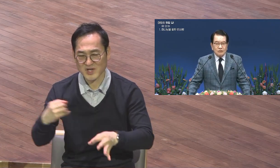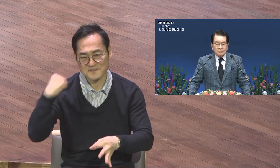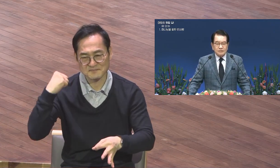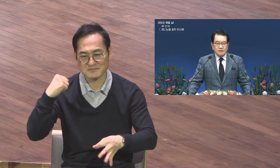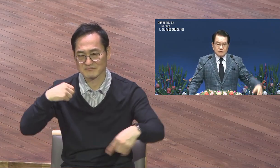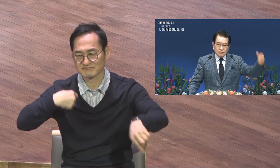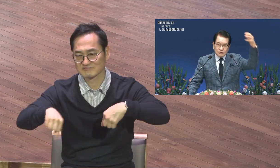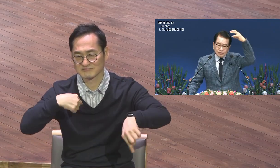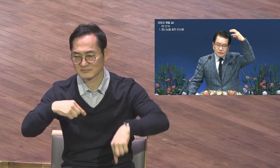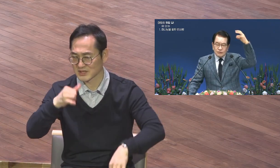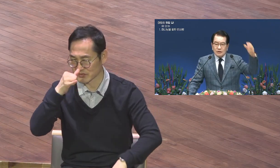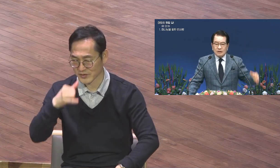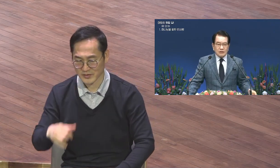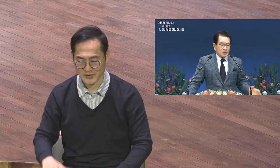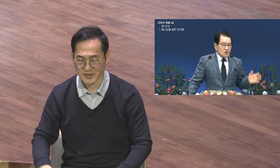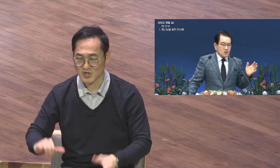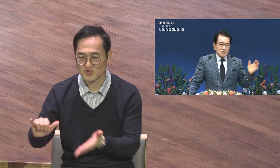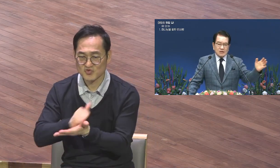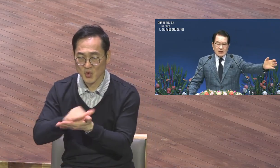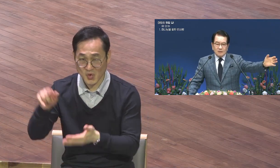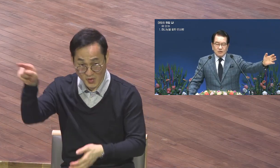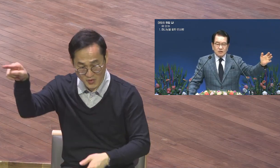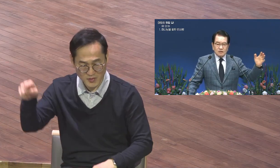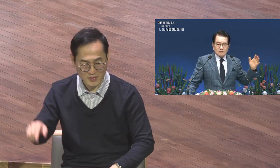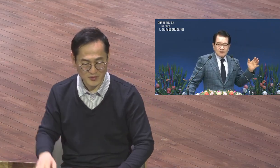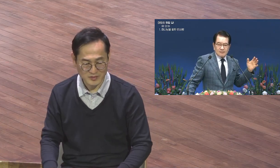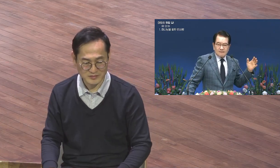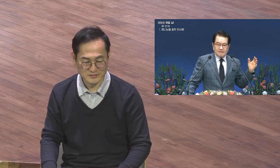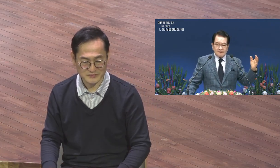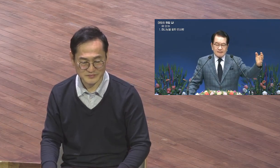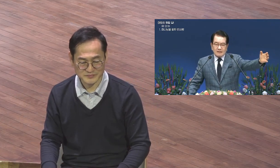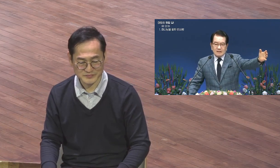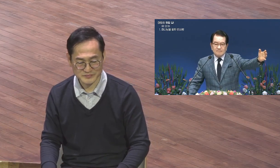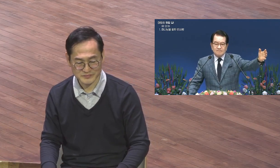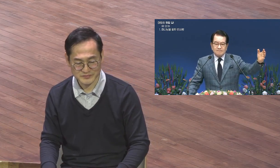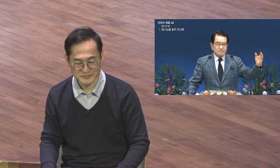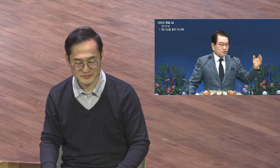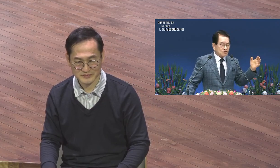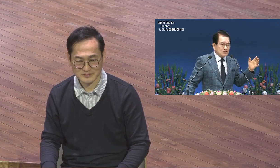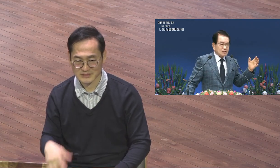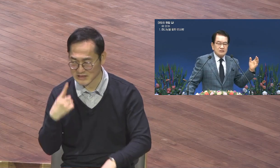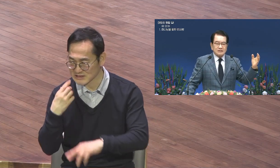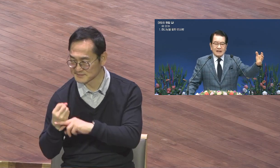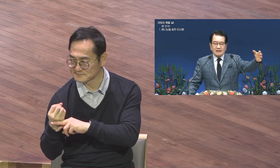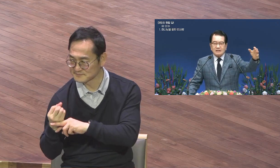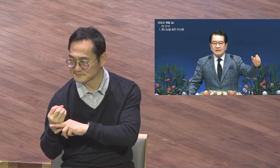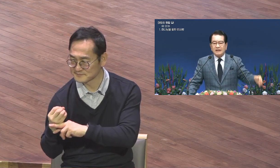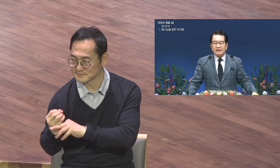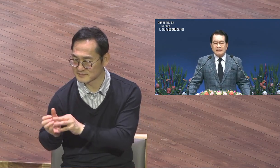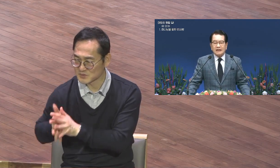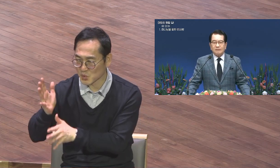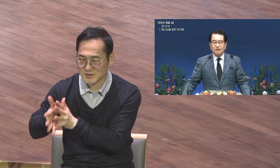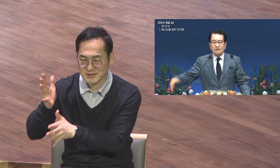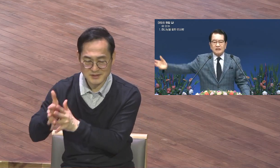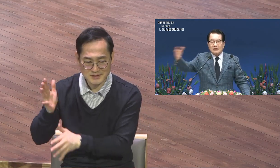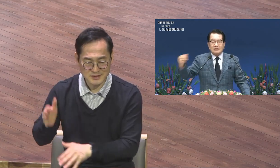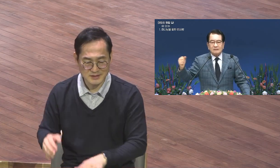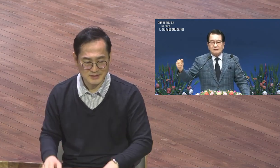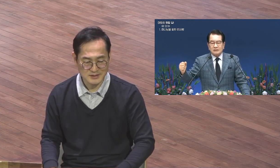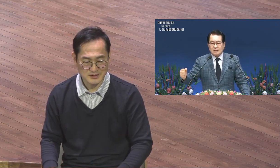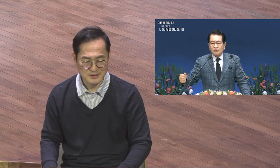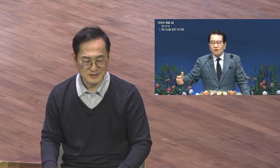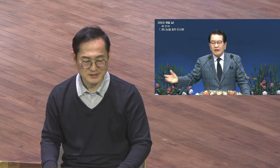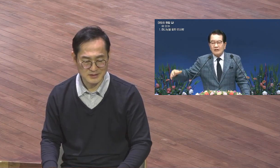미국 뉴욕 가보세요. 요거 쓰고 다이아몬드 금 도시 싹, 세계 다이아몬드